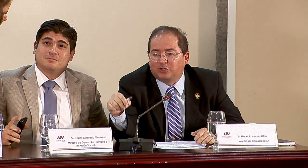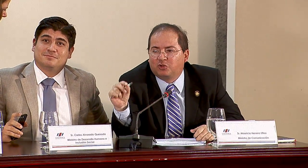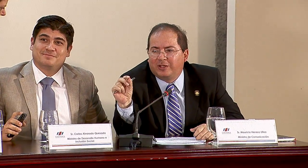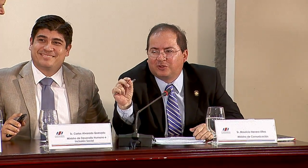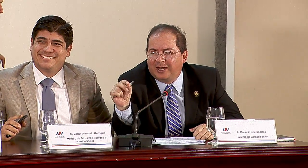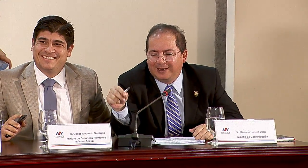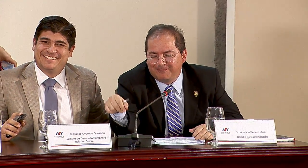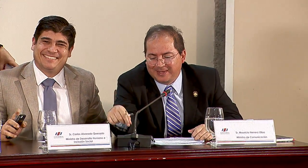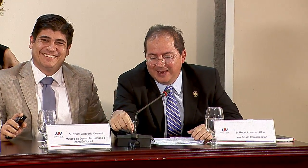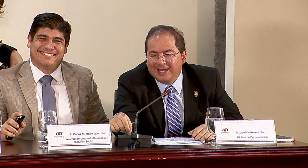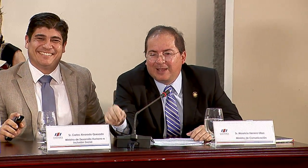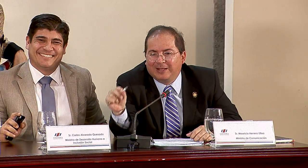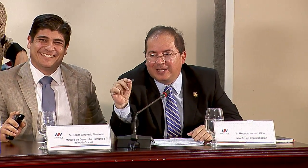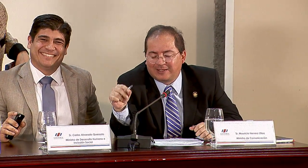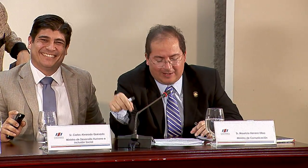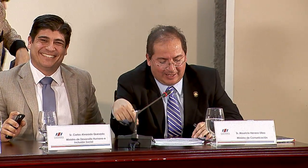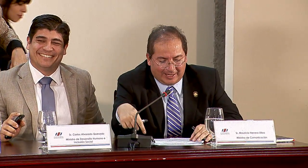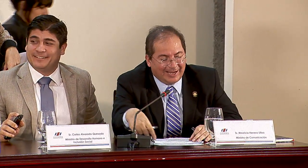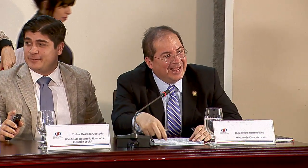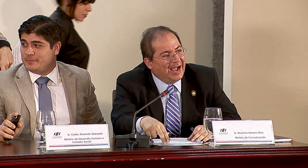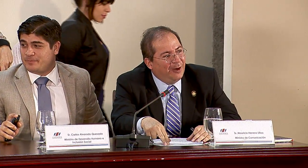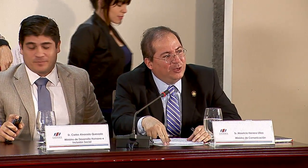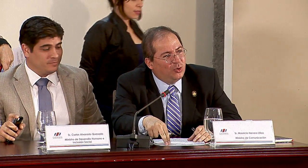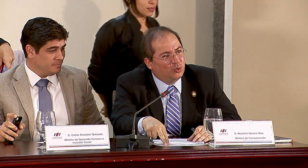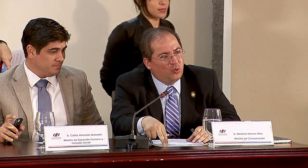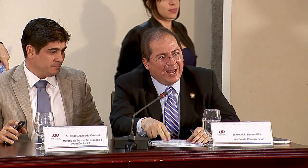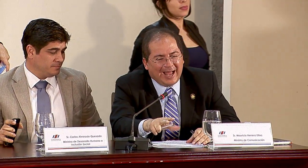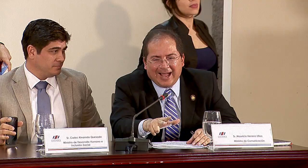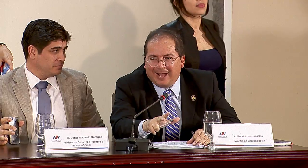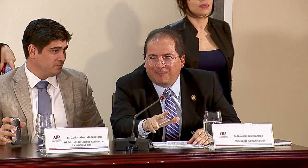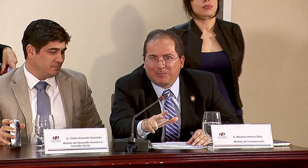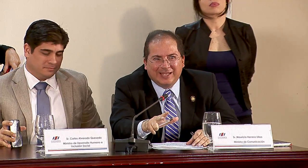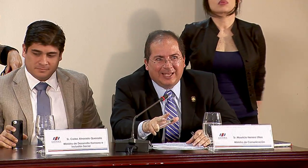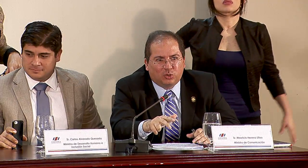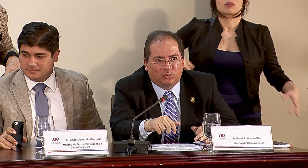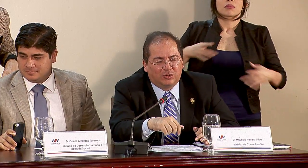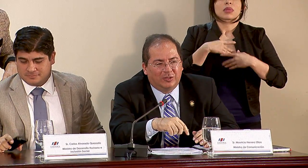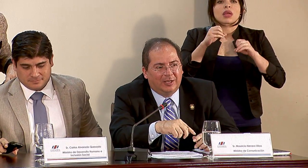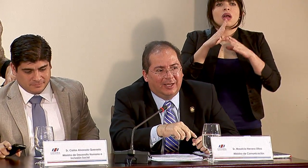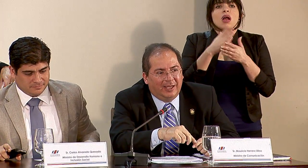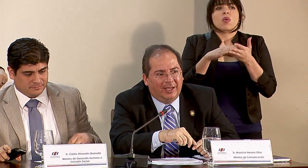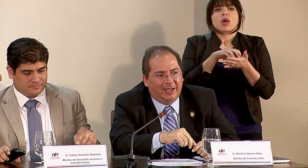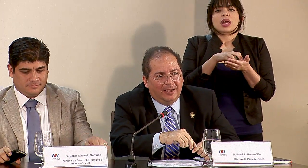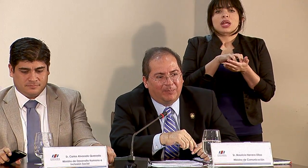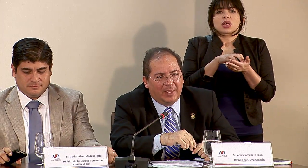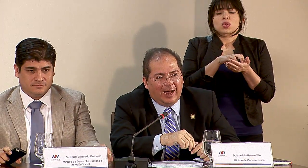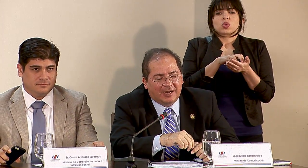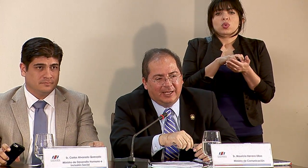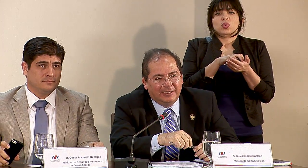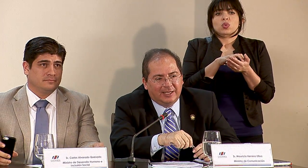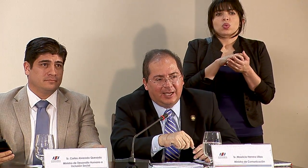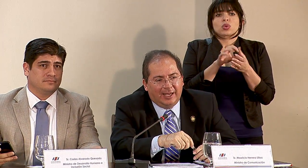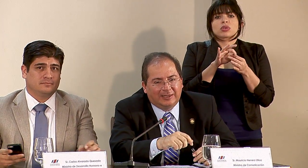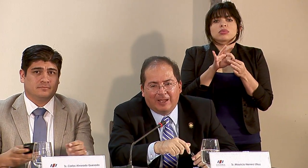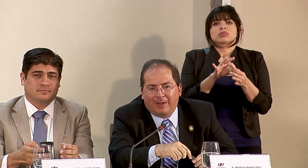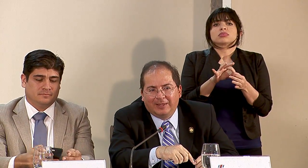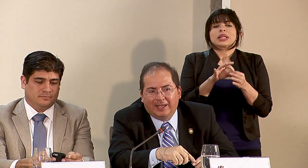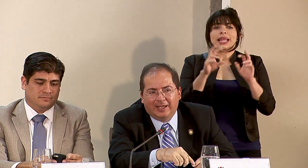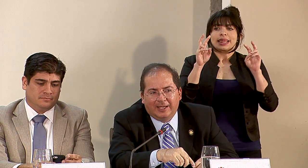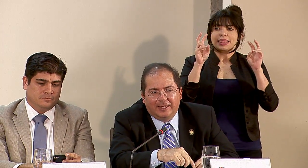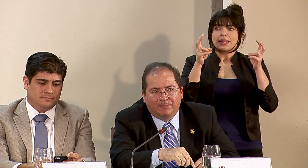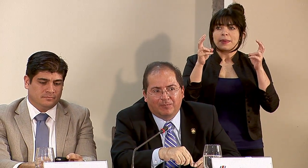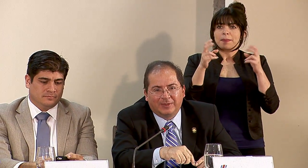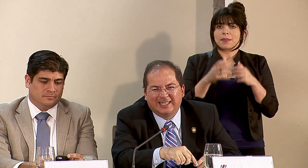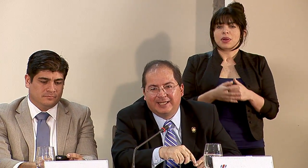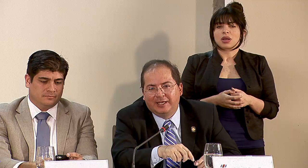punto adicional que me interesaba aclarar ha habido alguna inquietud a raíz del tema